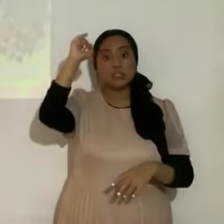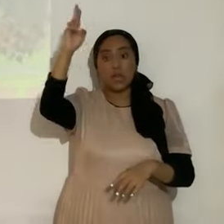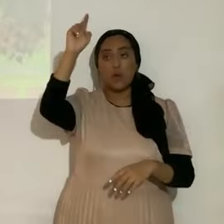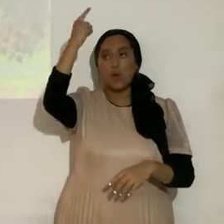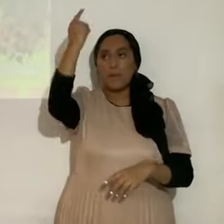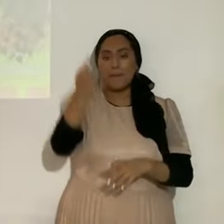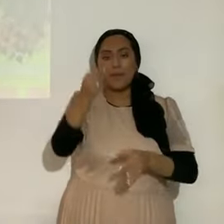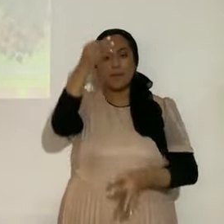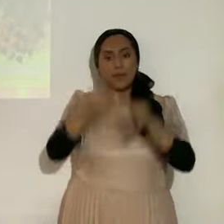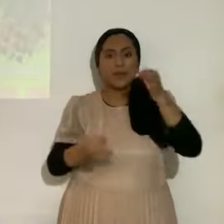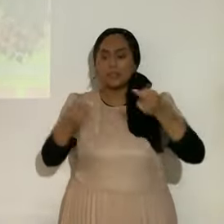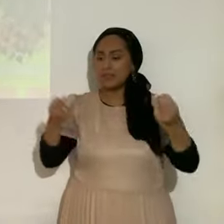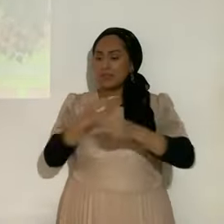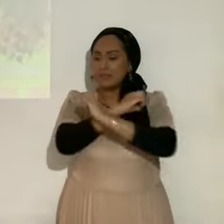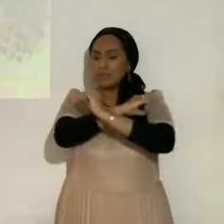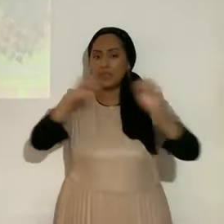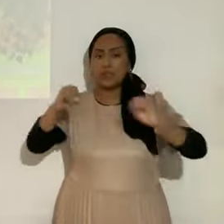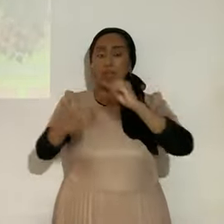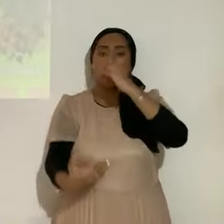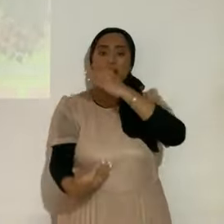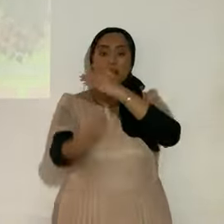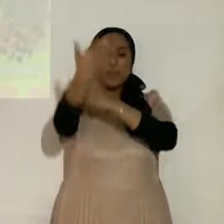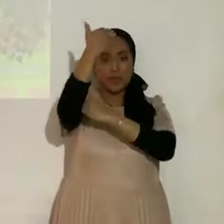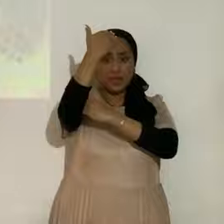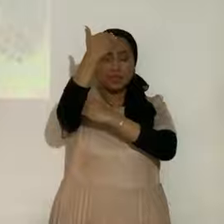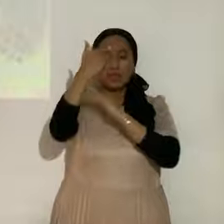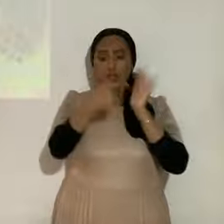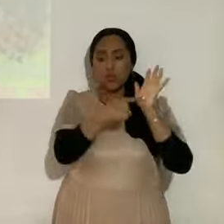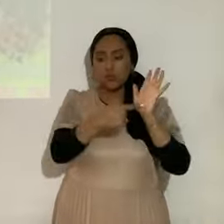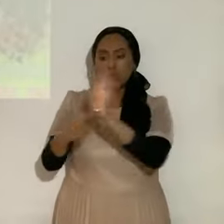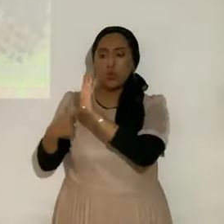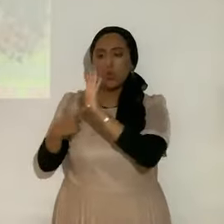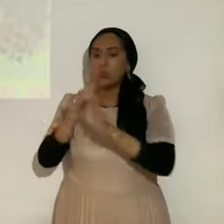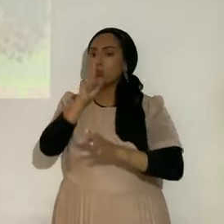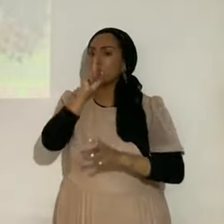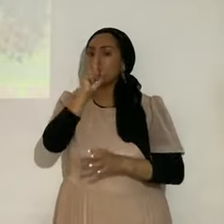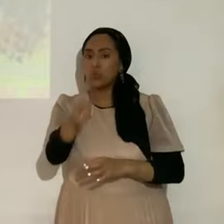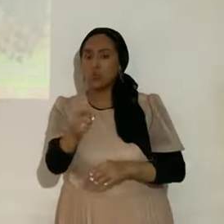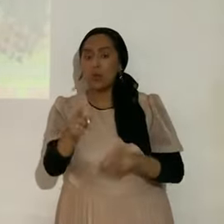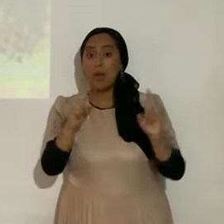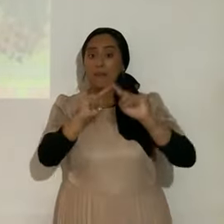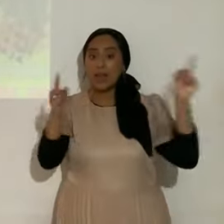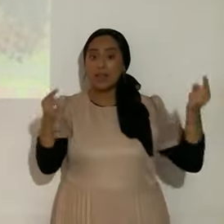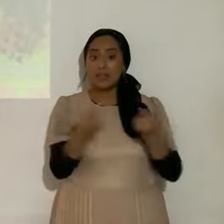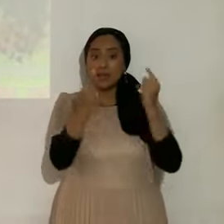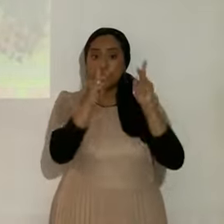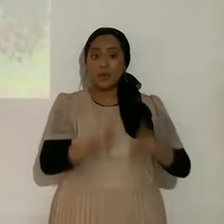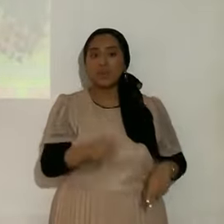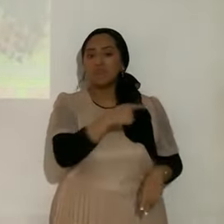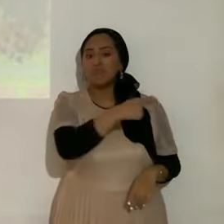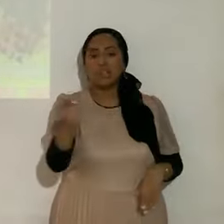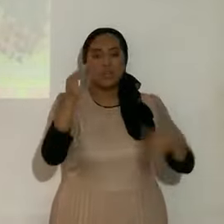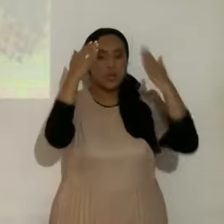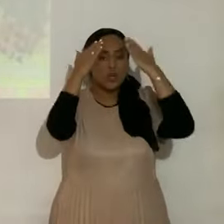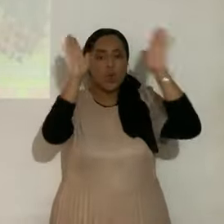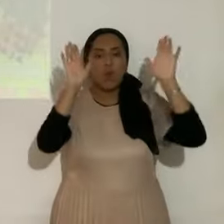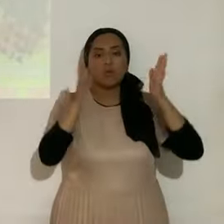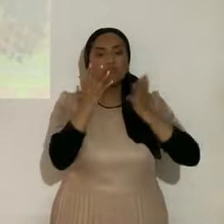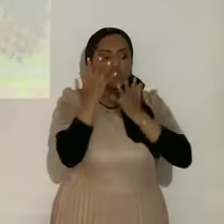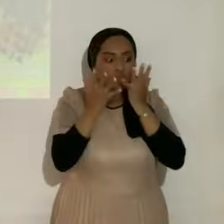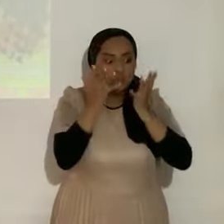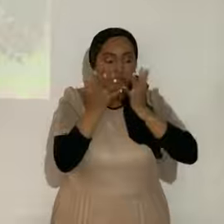hará iniquidad. De mañana sacará a luz su juicio, nunca faltará. Pero el perverso no conoce la vergüenza.